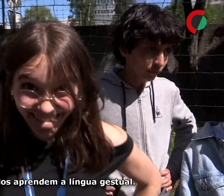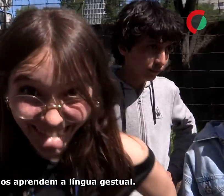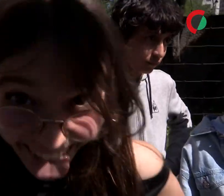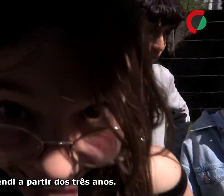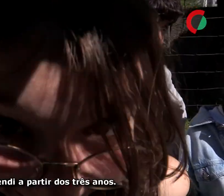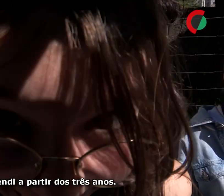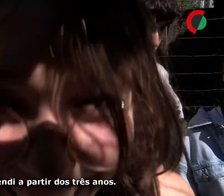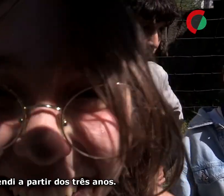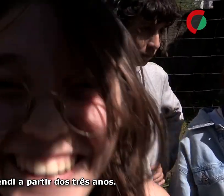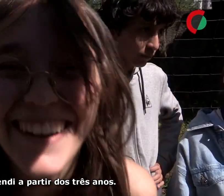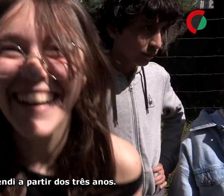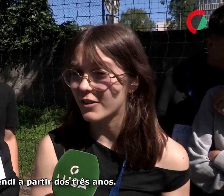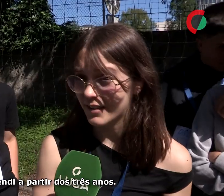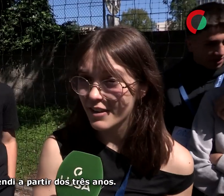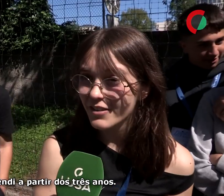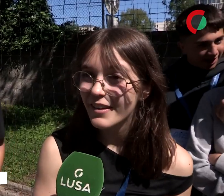língua gestual.